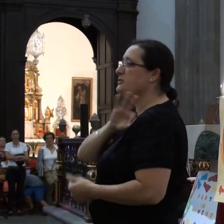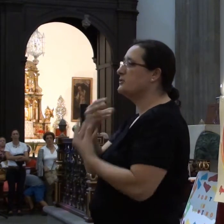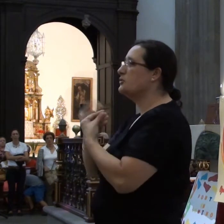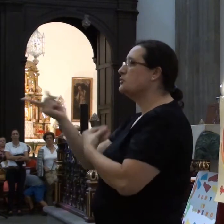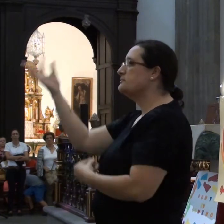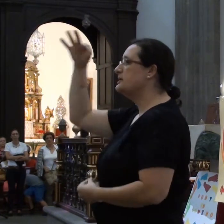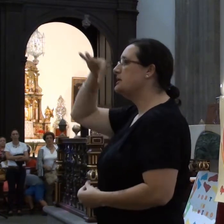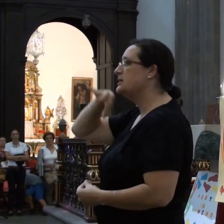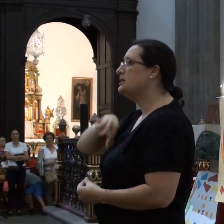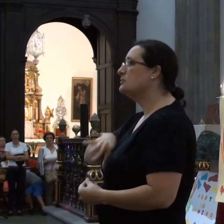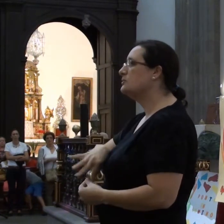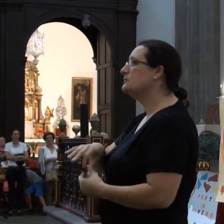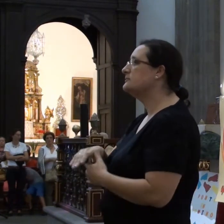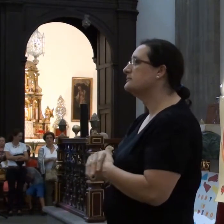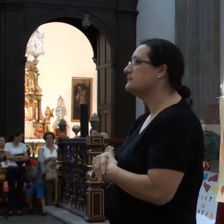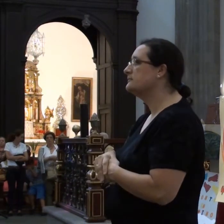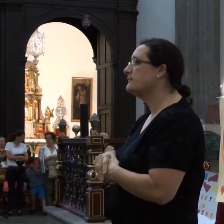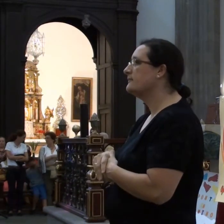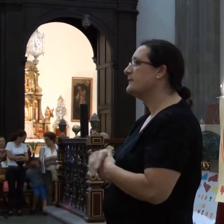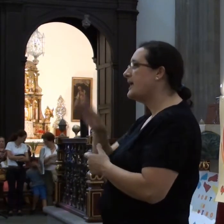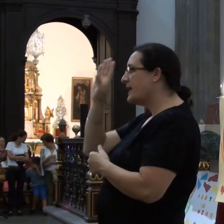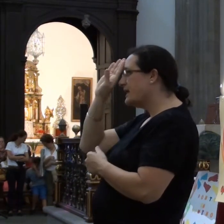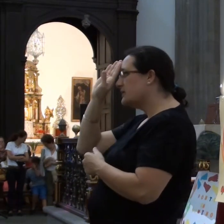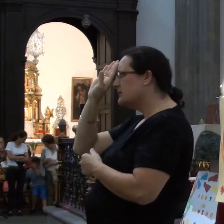señor con tu espíritu